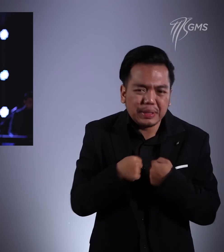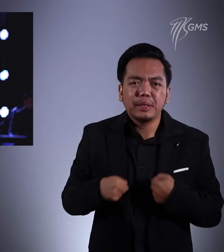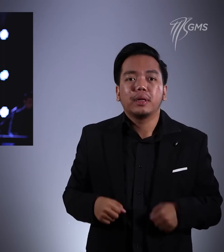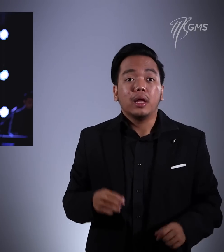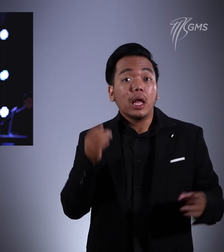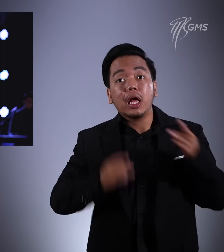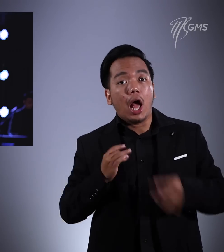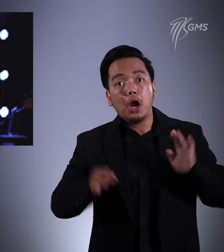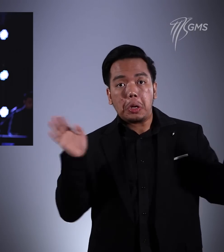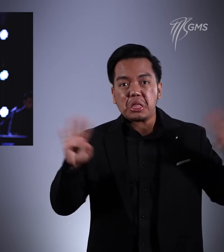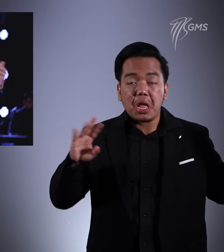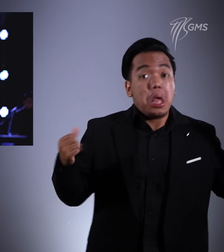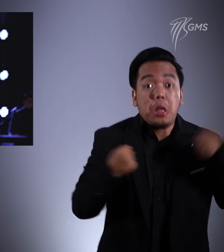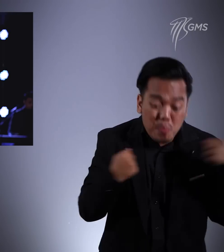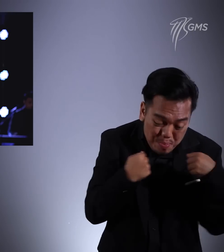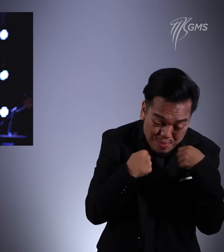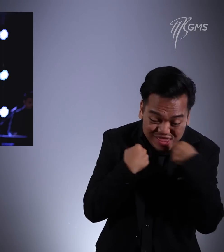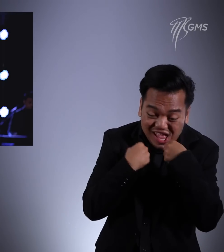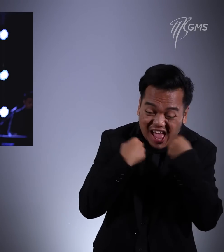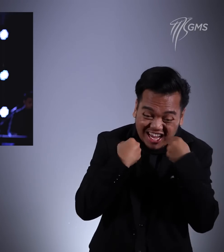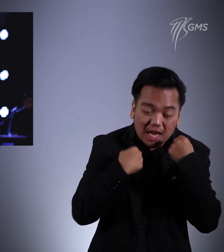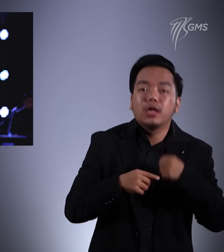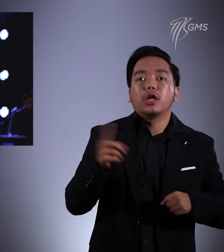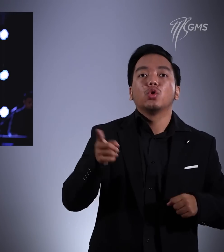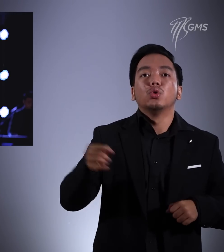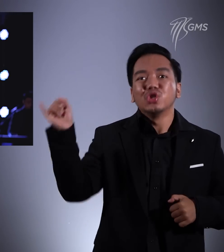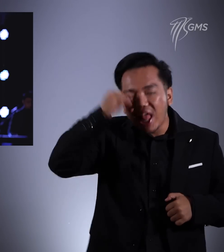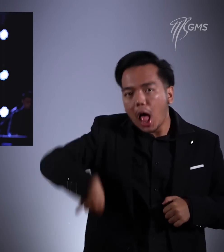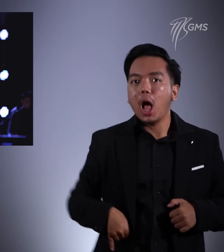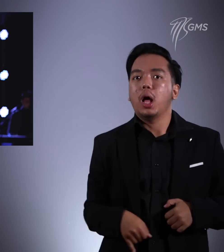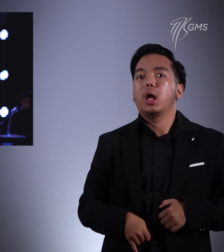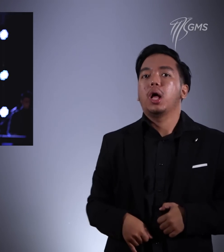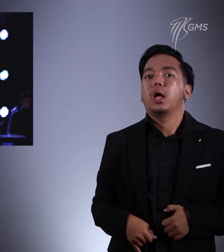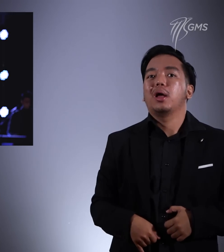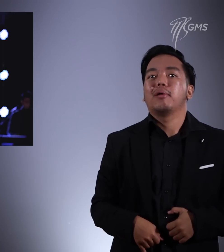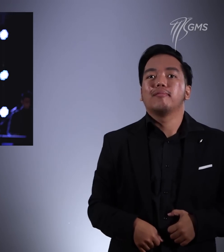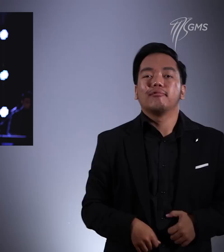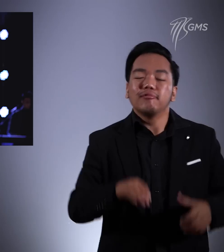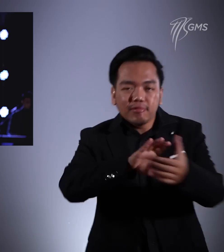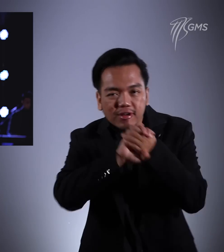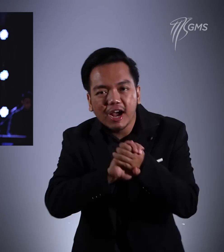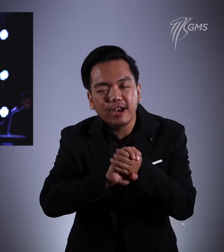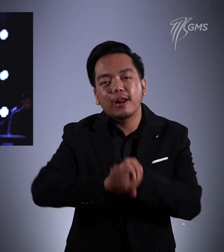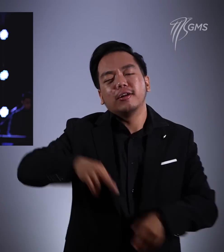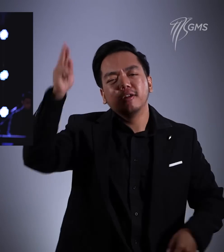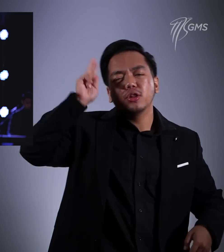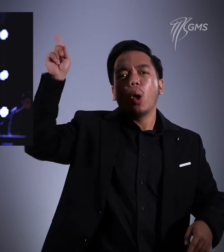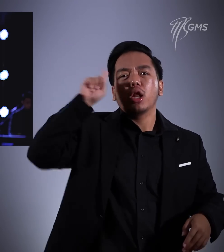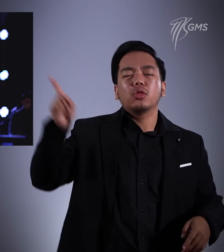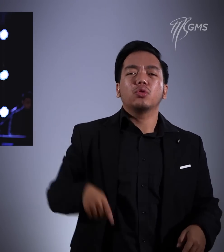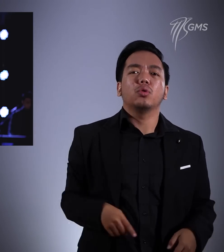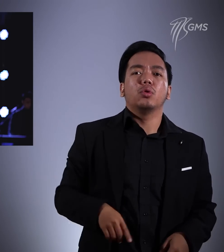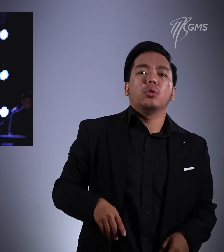you. Kalau orang kenal Tuhan, tidak takut sama Tuhan, sesuatu yang salah. Kenal Tuhan itu salah satu emosi